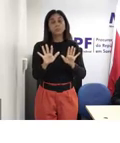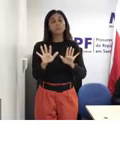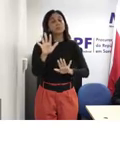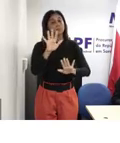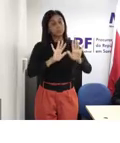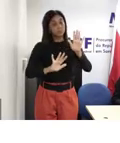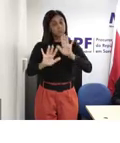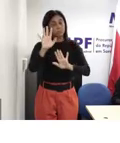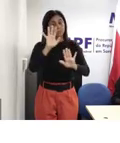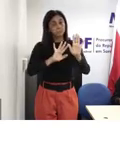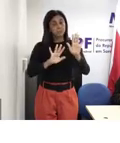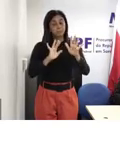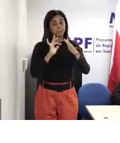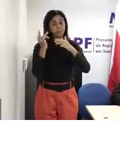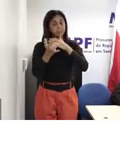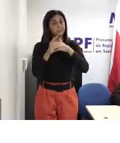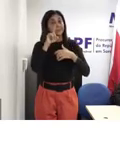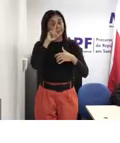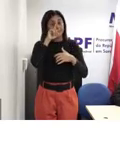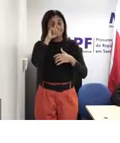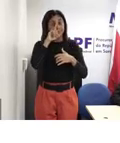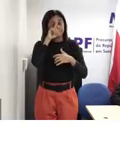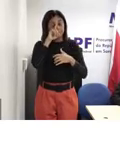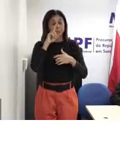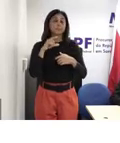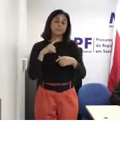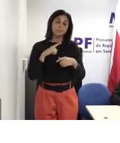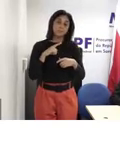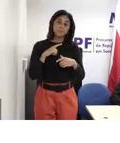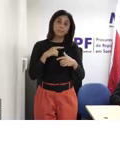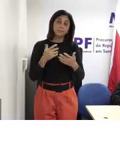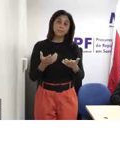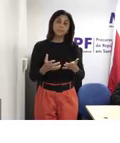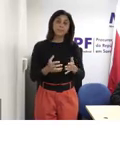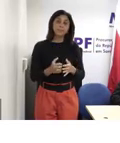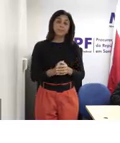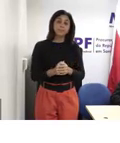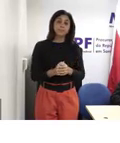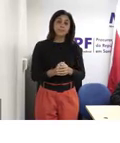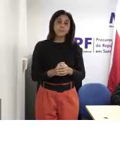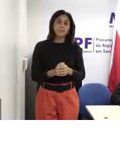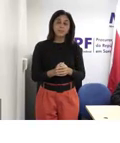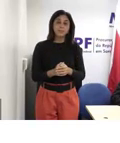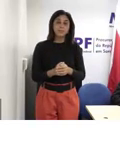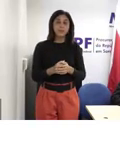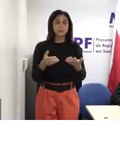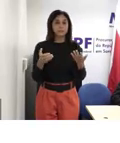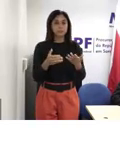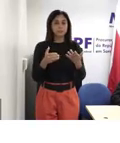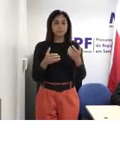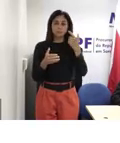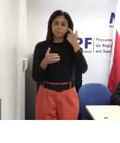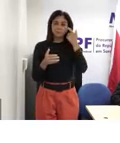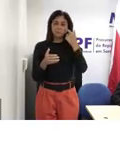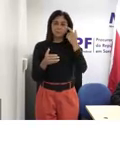riscos a internet não traz só coisas boas Ela traz coisas muito preocupantes que nós vamos mostrar aqui com mais dados